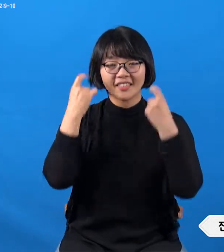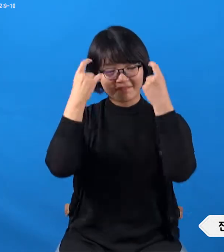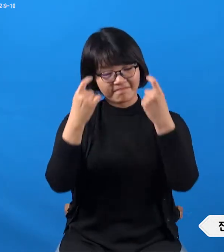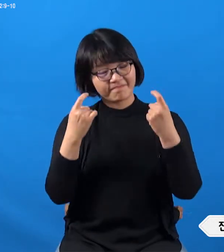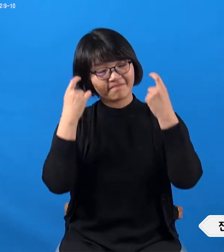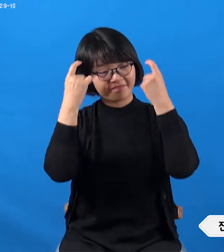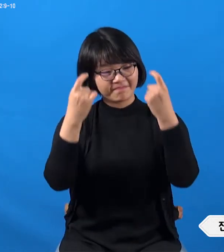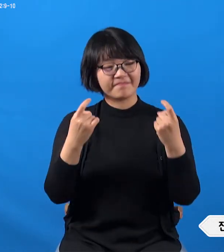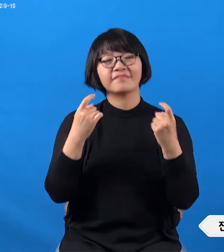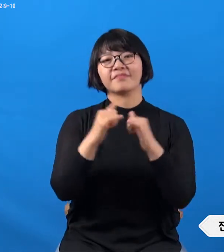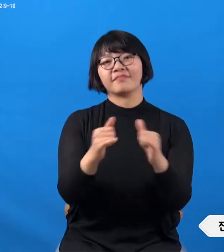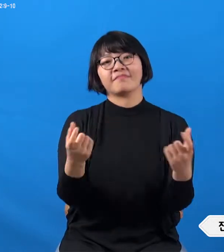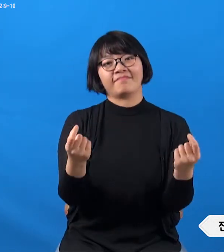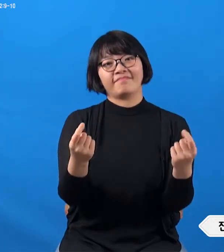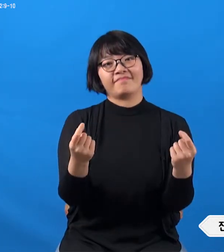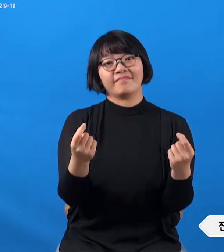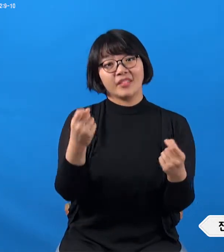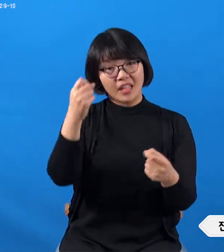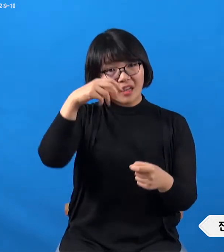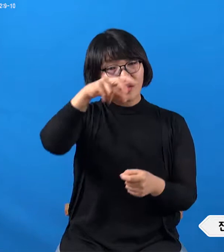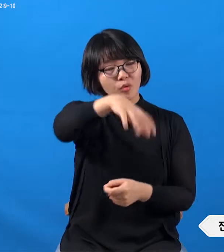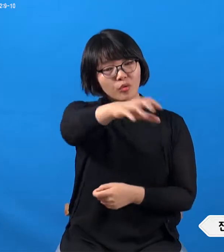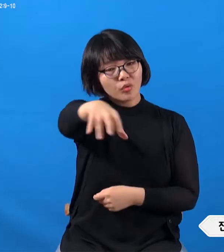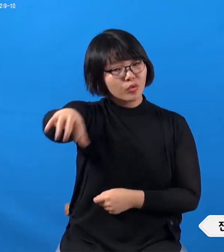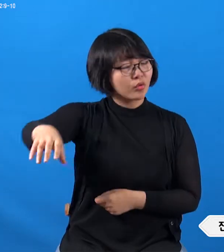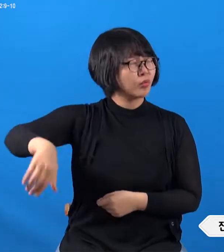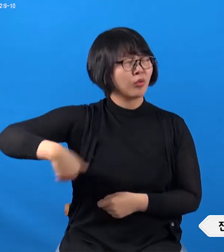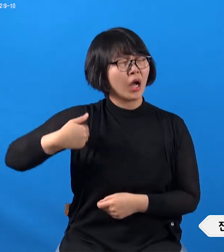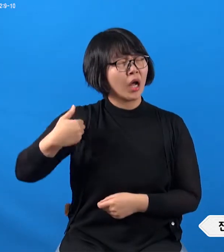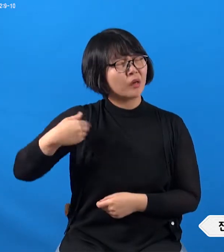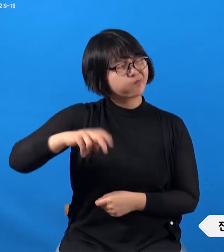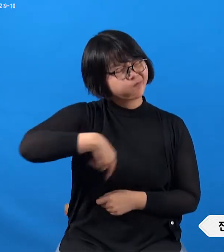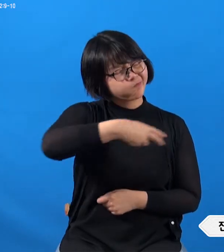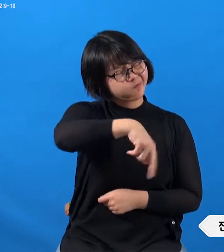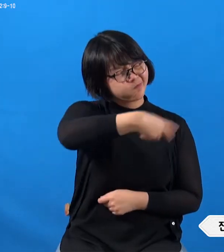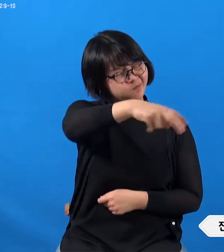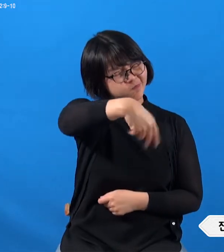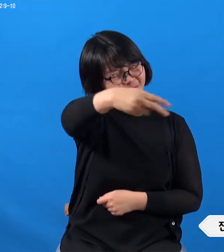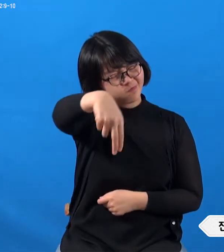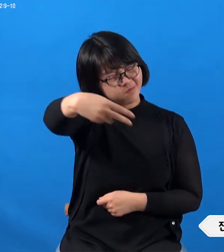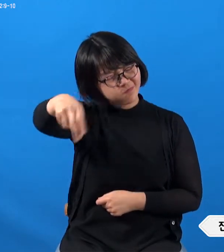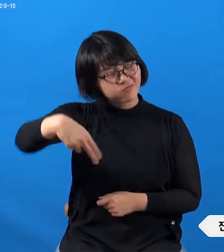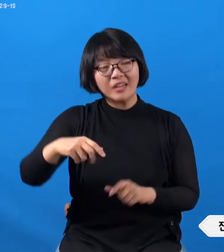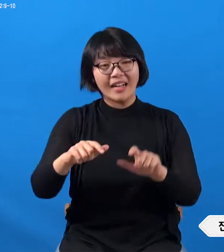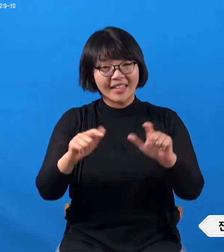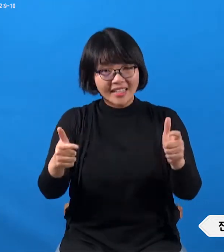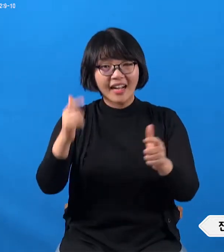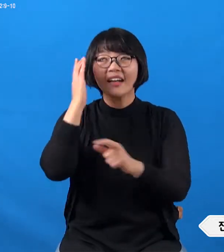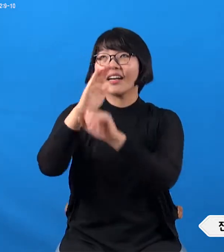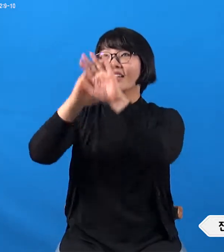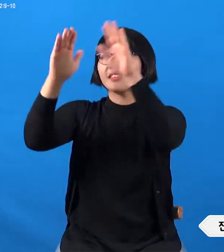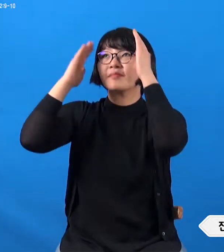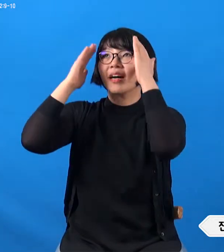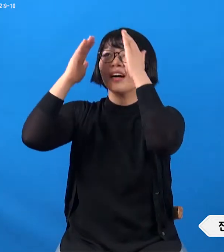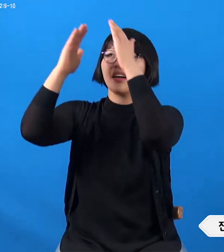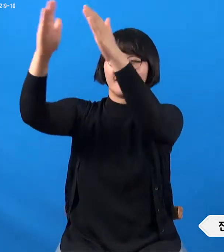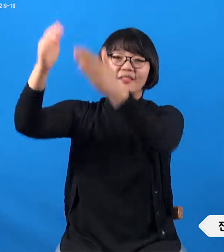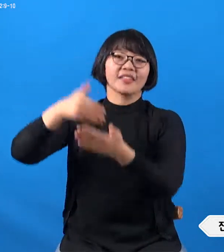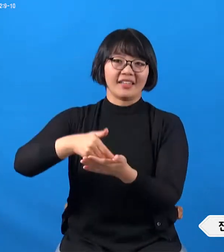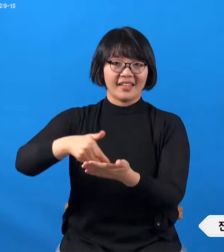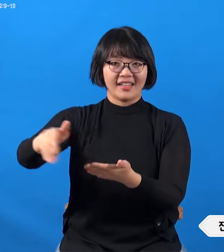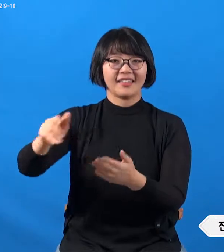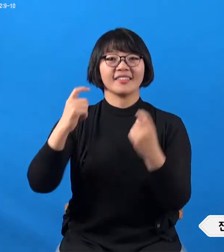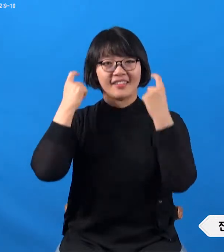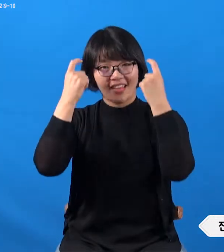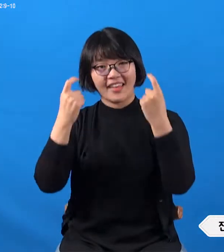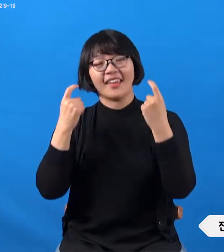같은 삶입니다. 그러나 정처 없이 떠도는 나그네가 아니라 하늘을 향하는 나그네, 순례자의